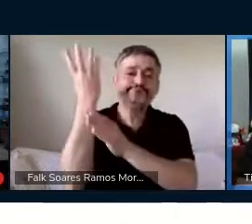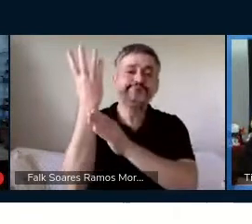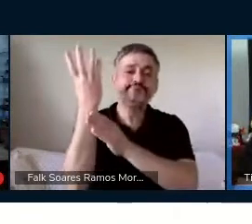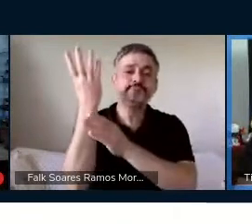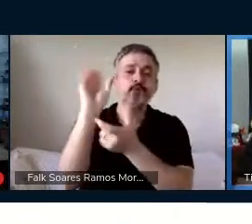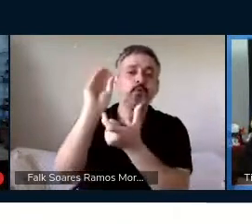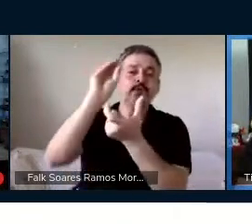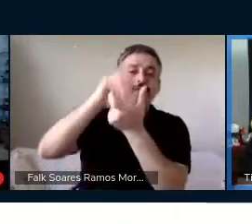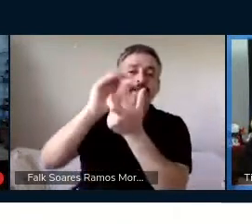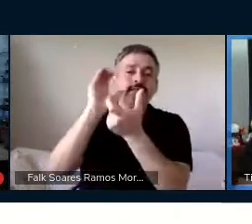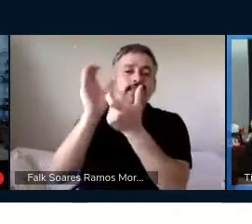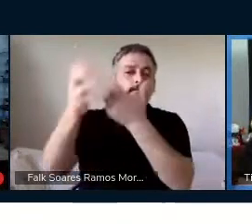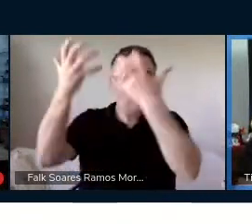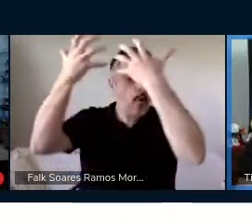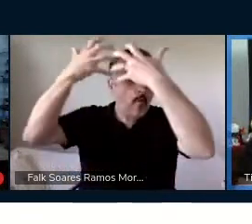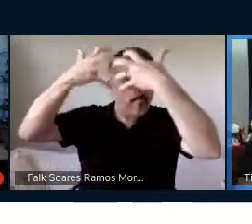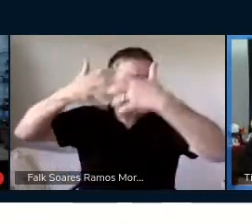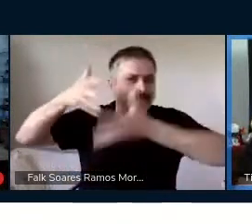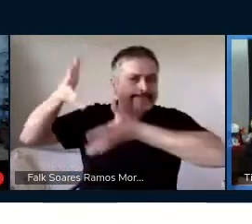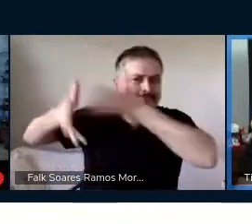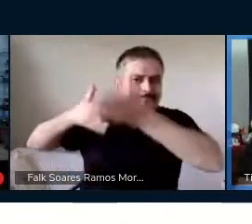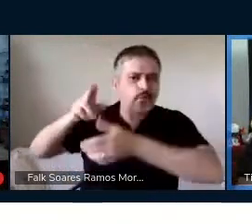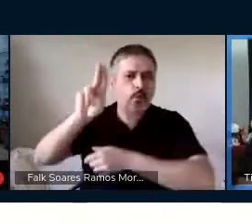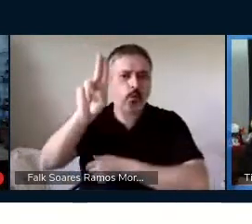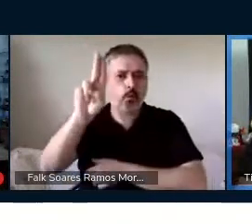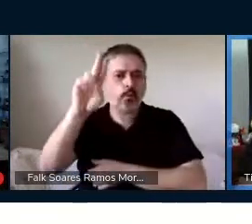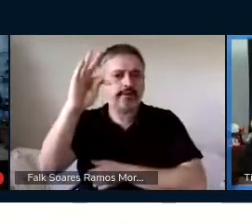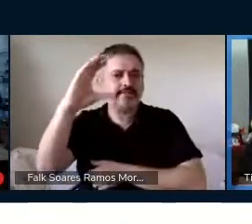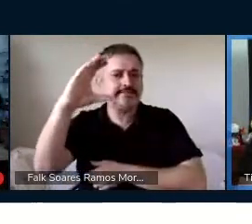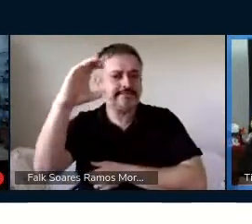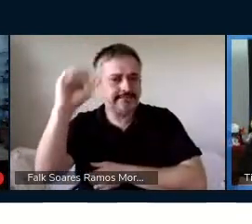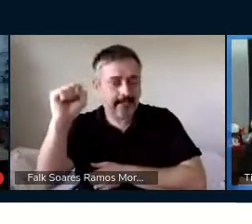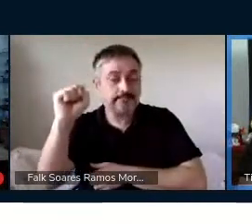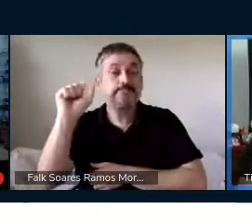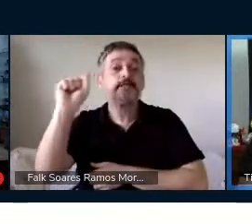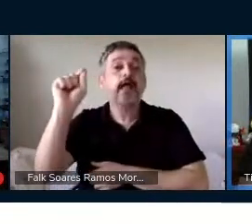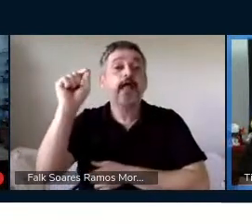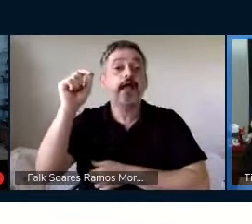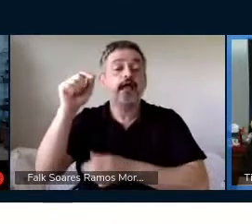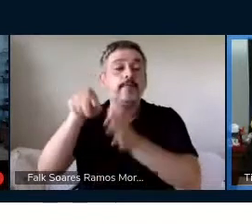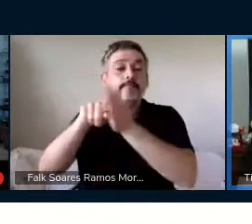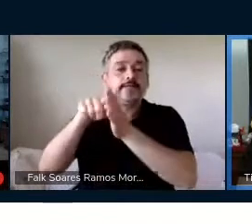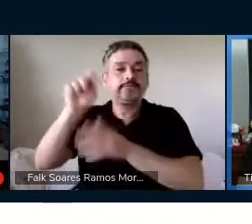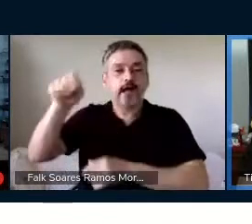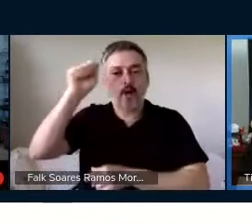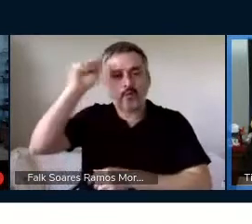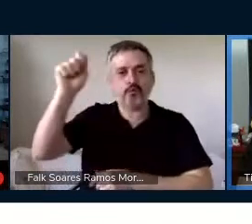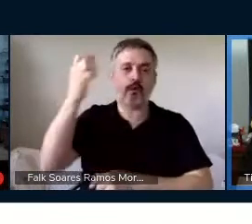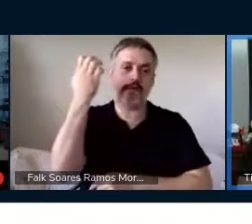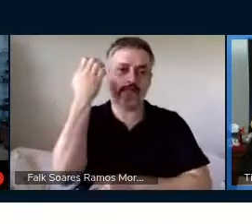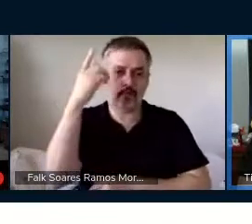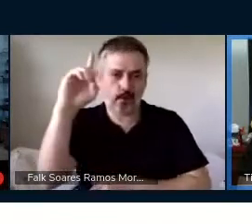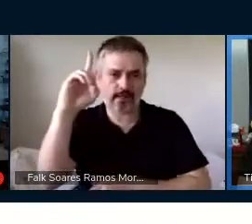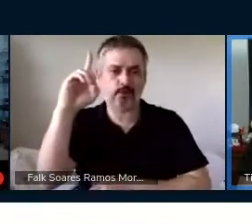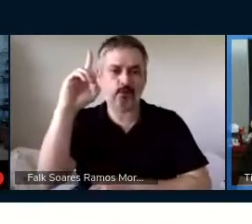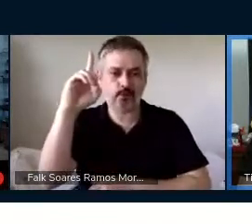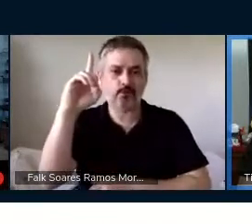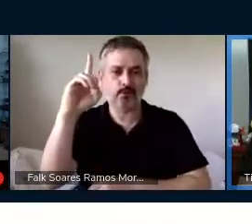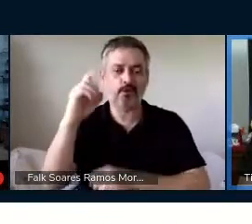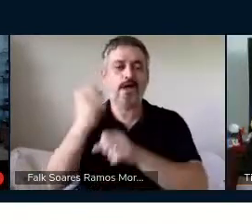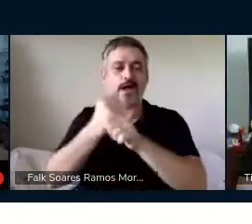segunda, a constituição de unidades terminológicas complexas sinalizadas,